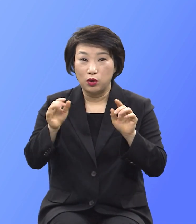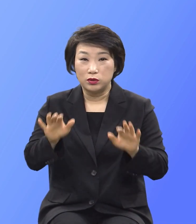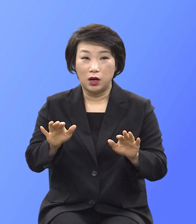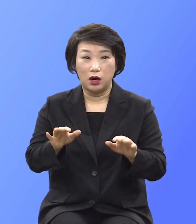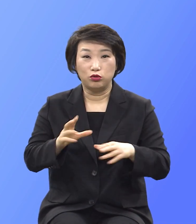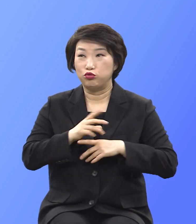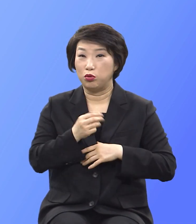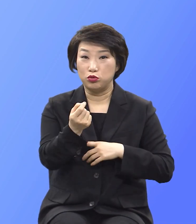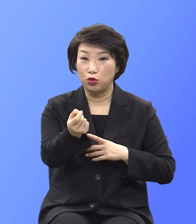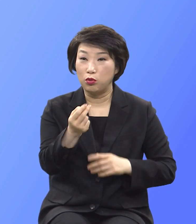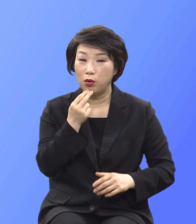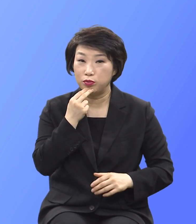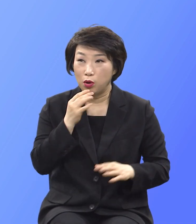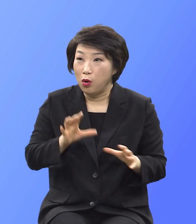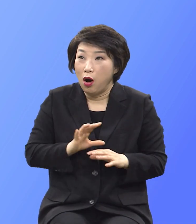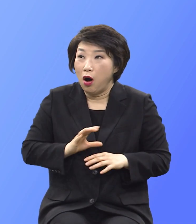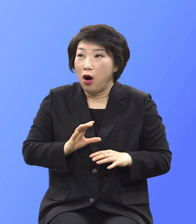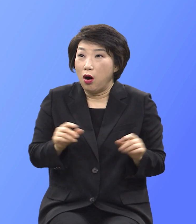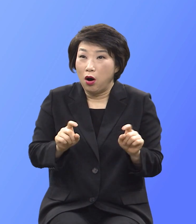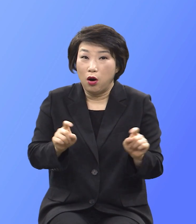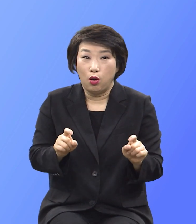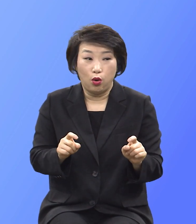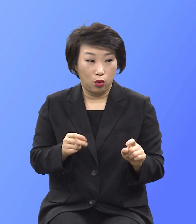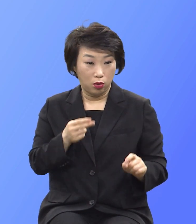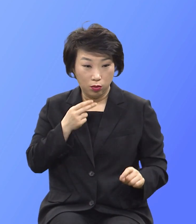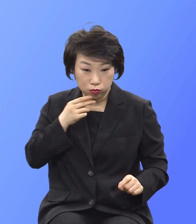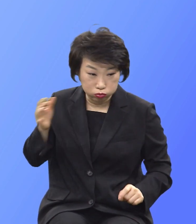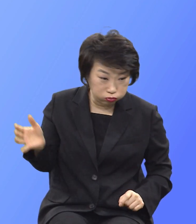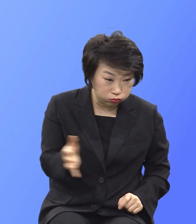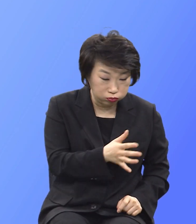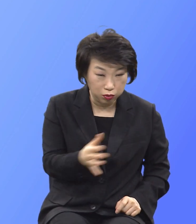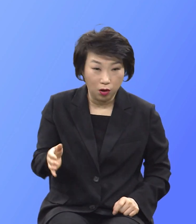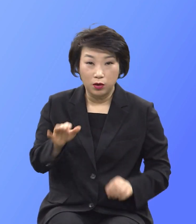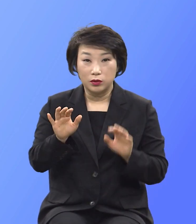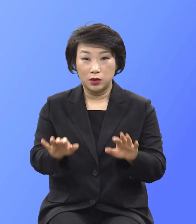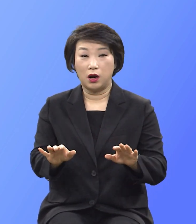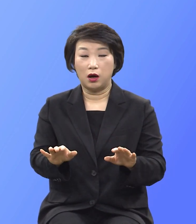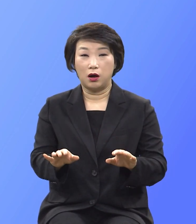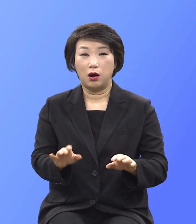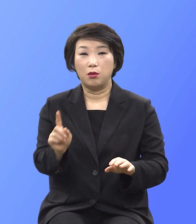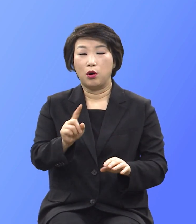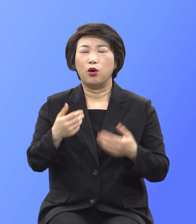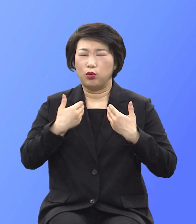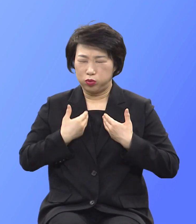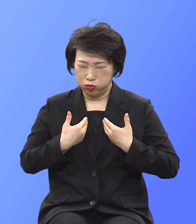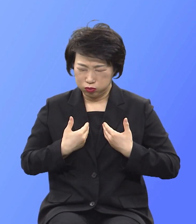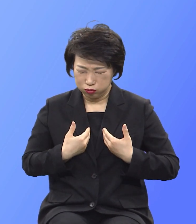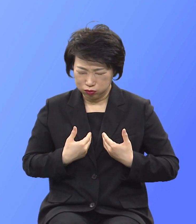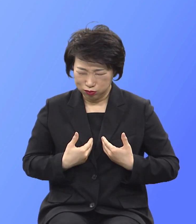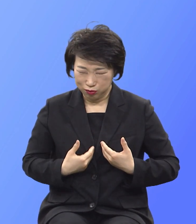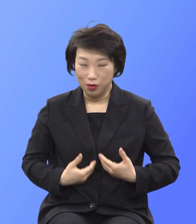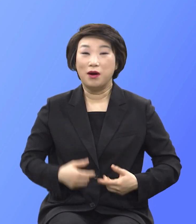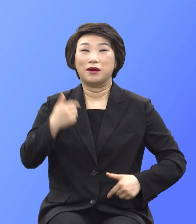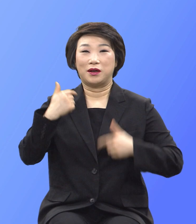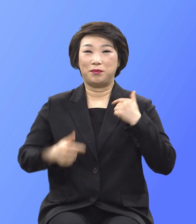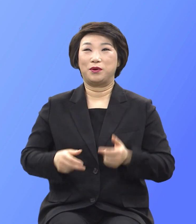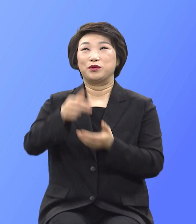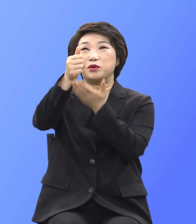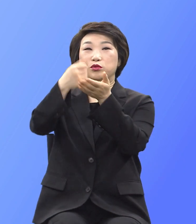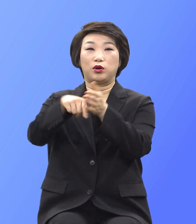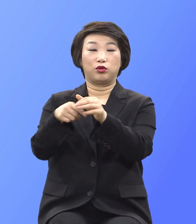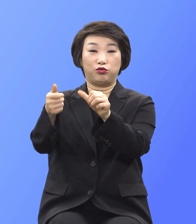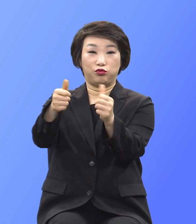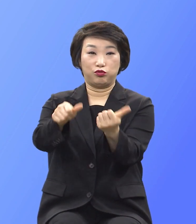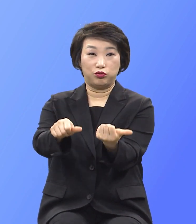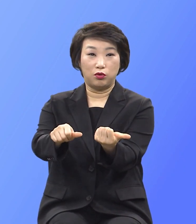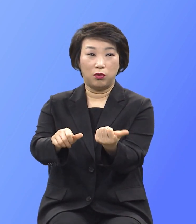사람도 두려워하고 무서운 사람이 없어. 그냥 아주 기쁨으로 주를 위해 죽는